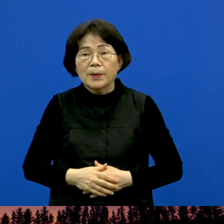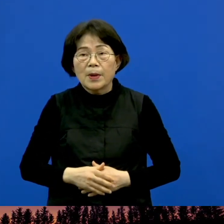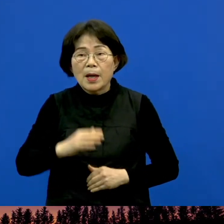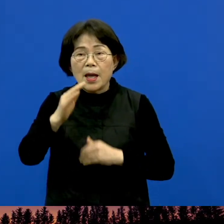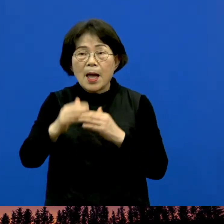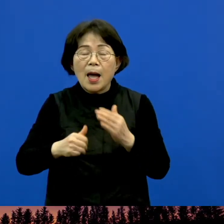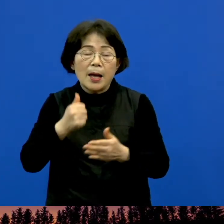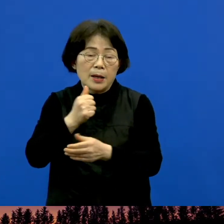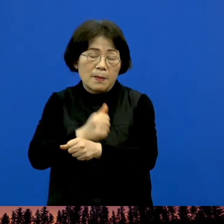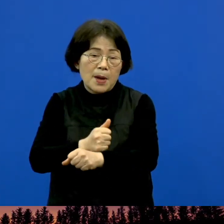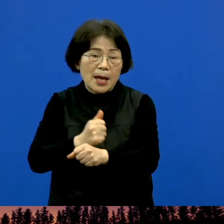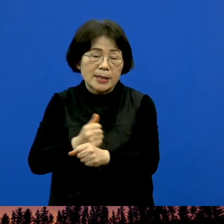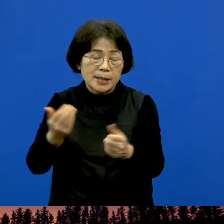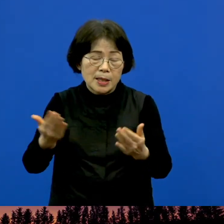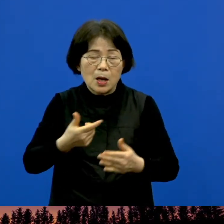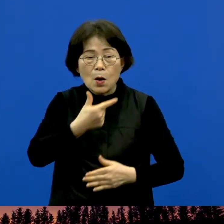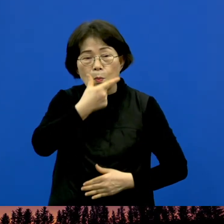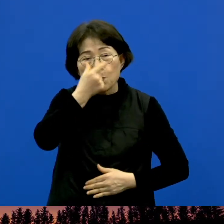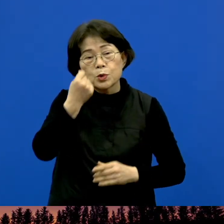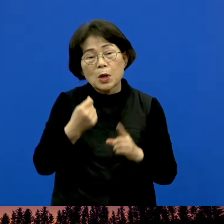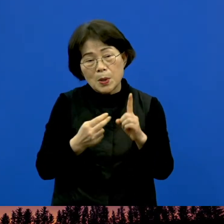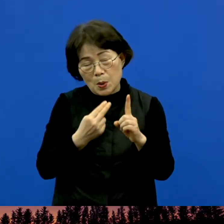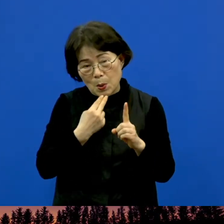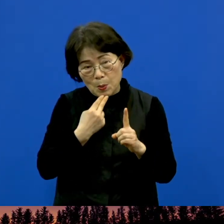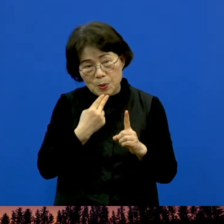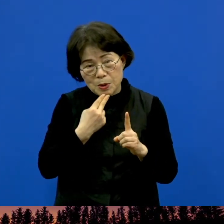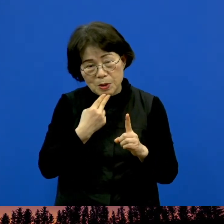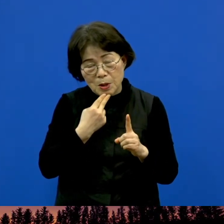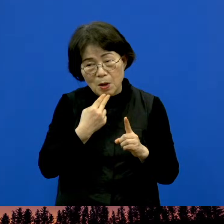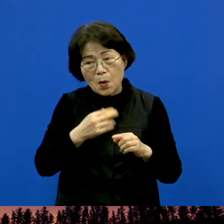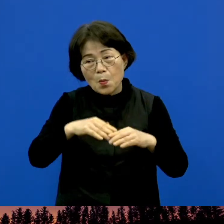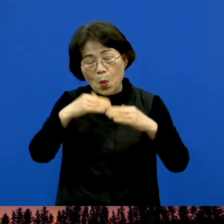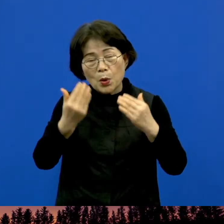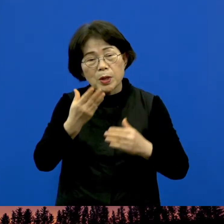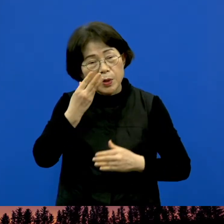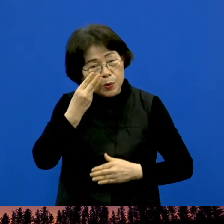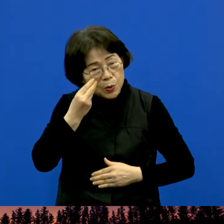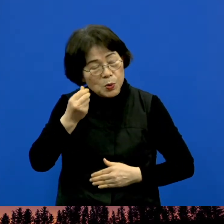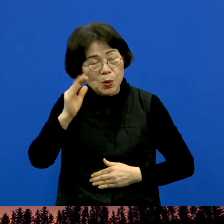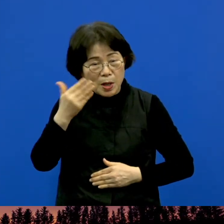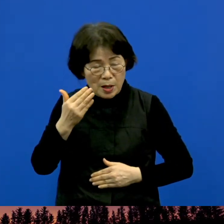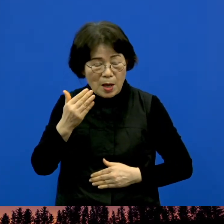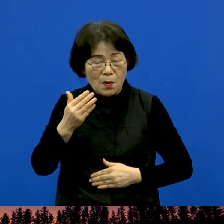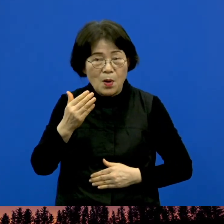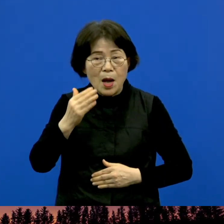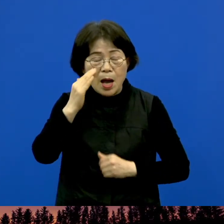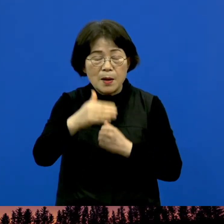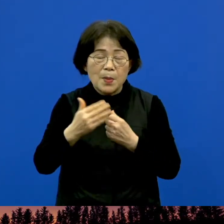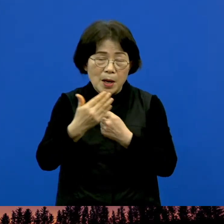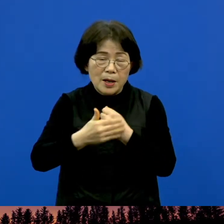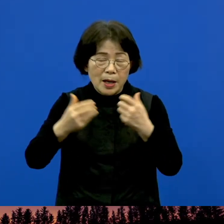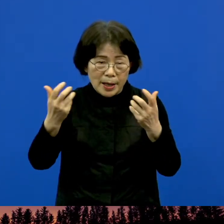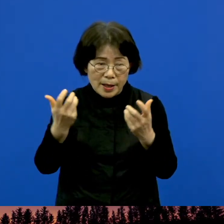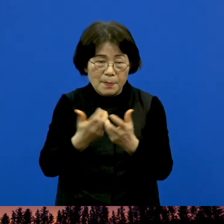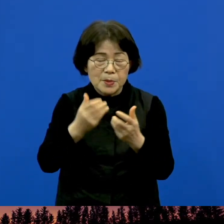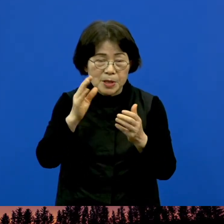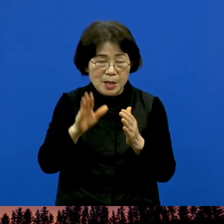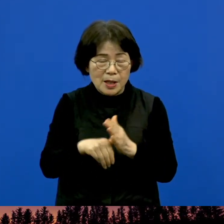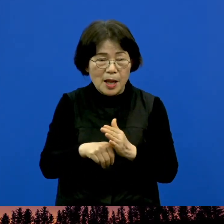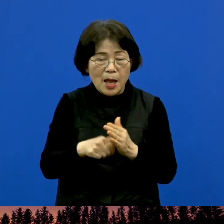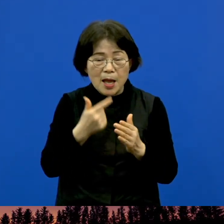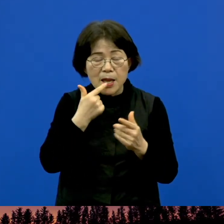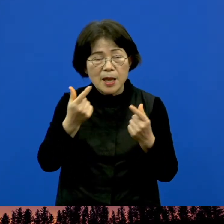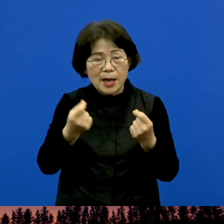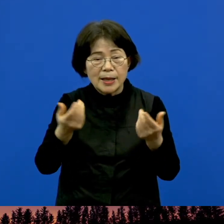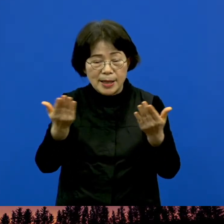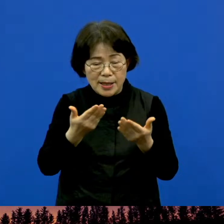하나님이 하시는 일에는 부족함이 없어요. 그리고 물 흐르듯 흘러가는 겁니다. 하나님의 은혜가 넘칠 때 이런 역사가 우리의 삶